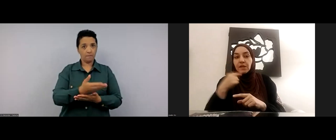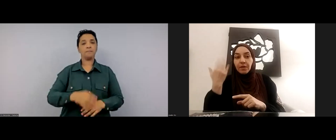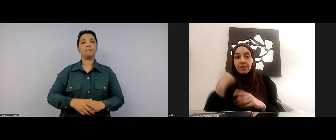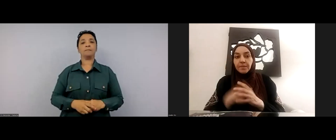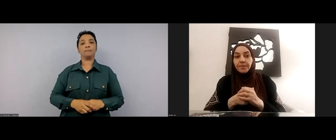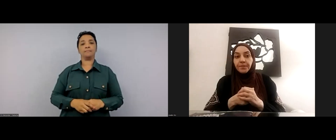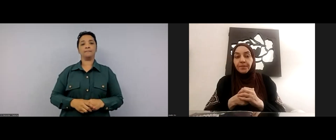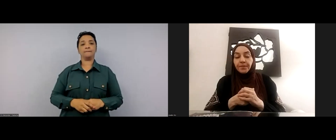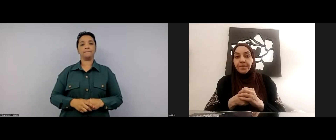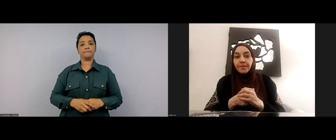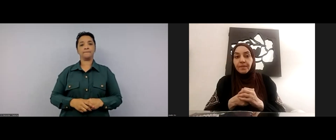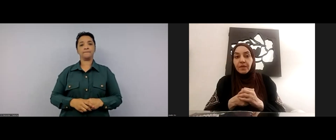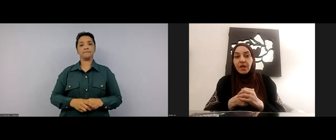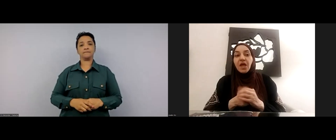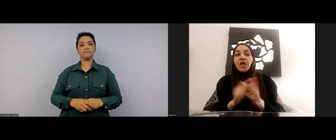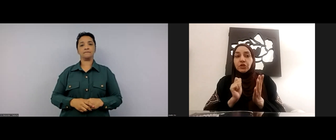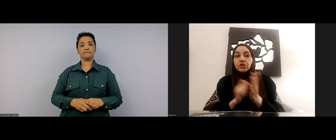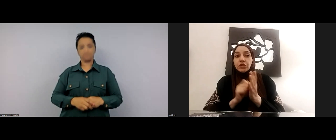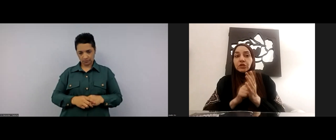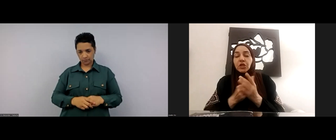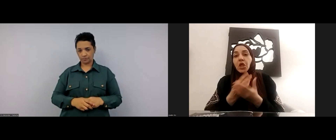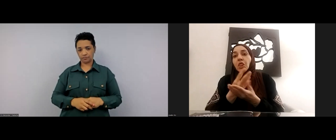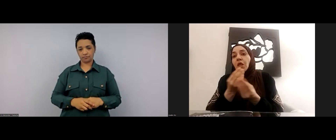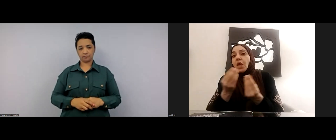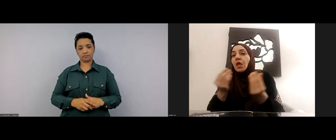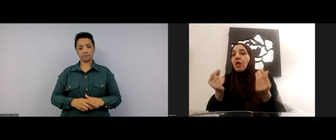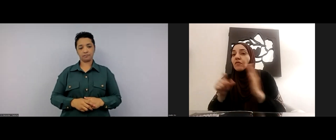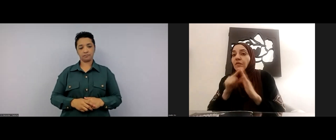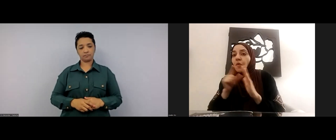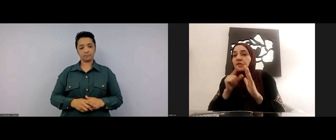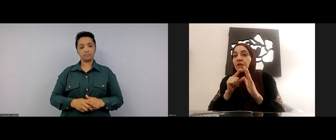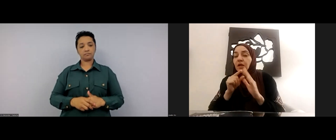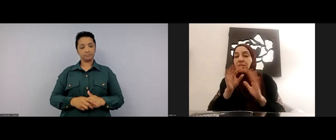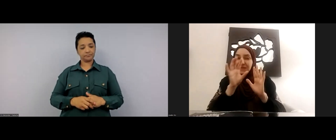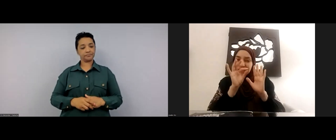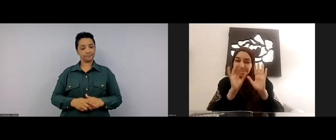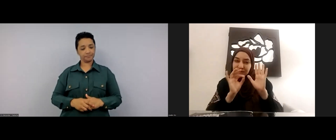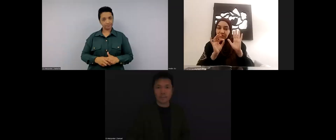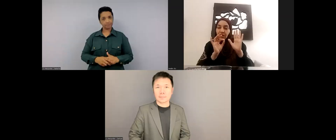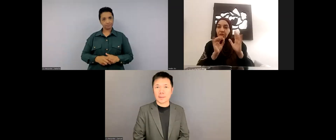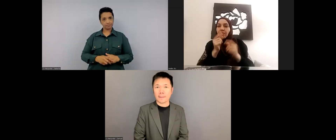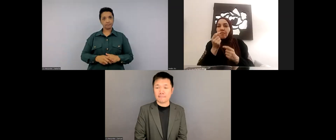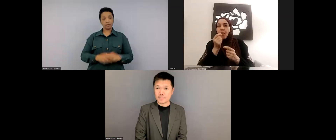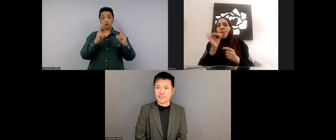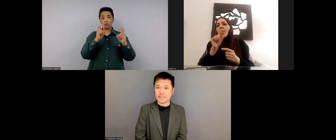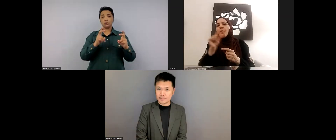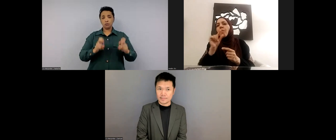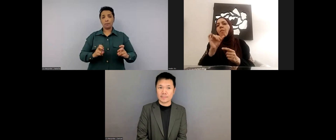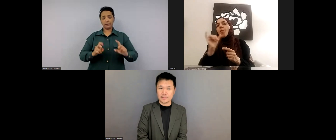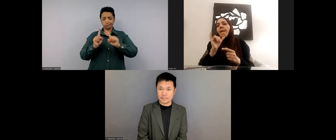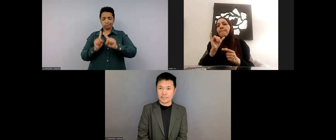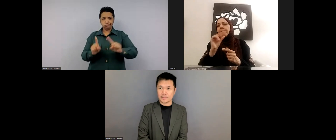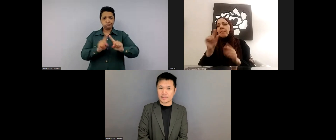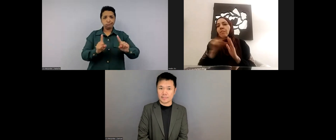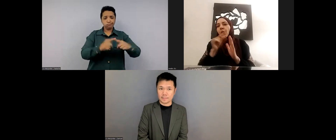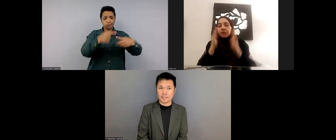القمة. meetings. بصراحة المواضيع هي عديدة وطويلة، Honestly, بس the اعتمدنا فيها topics بالنقاش من خلال are آلية النقاش numerous ركائز and rich, أساسية and we نعتمد